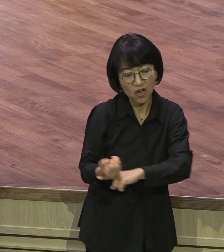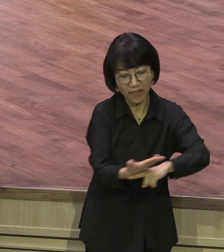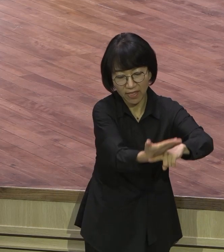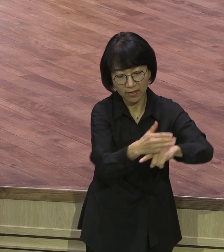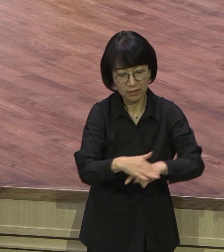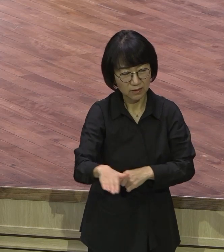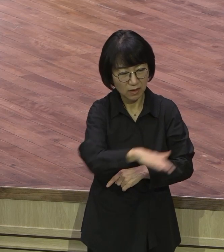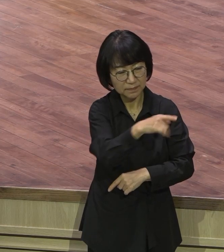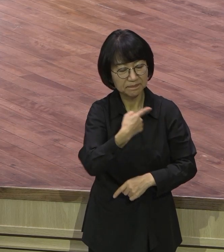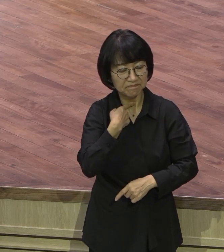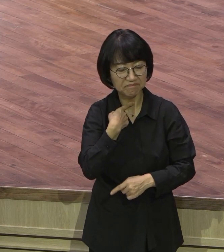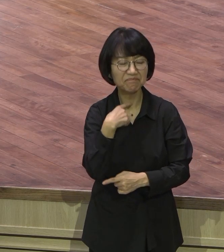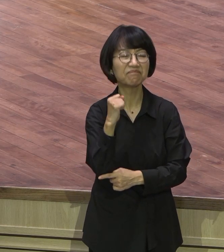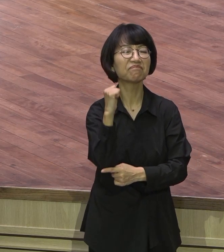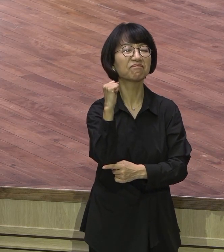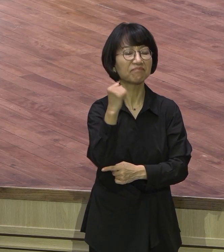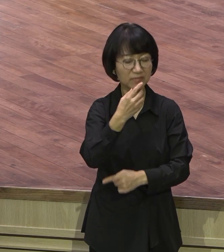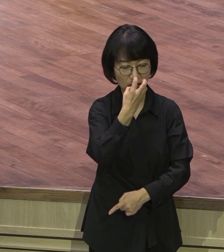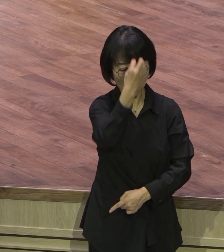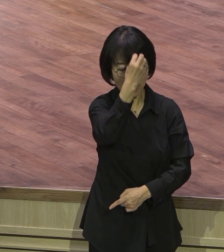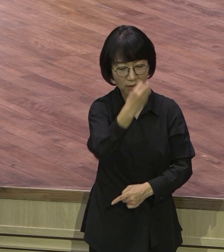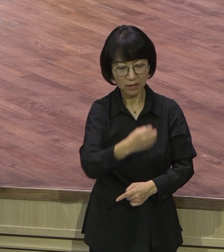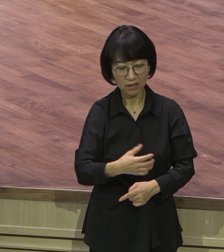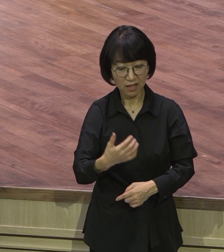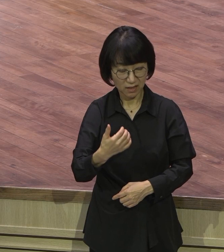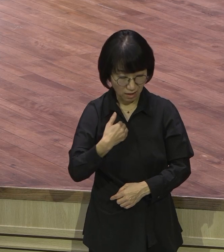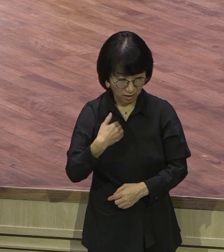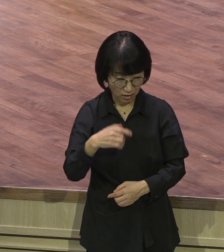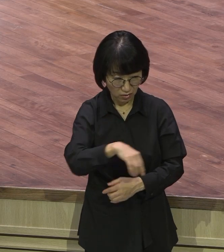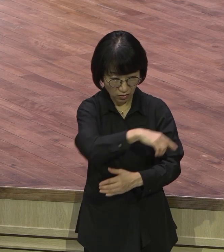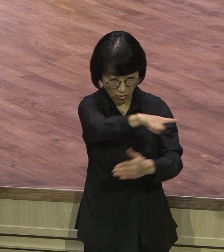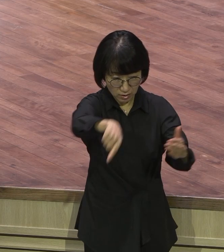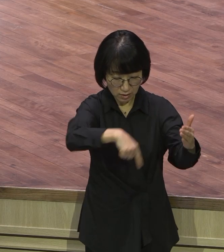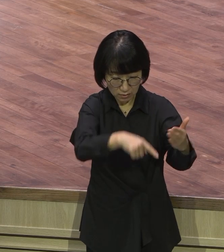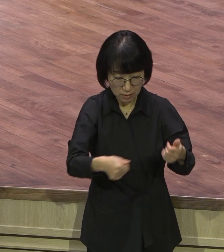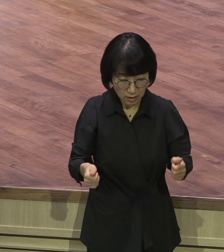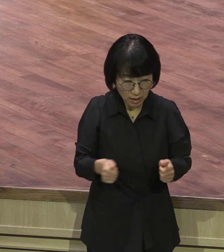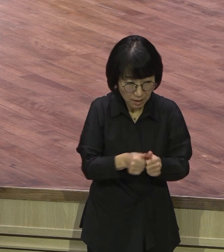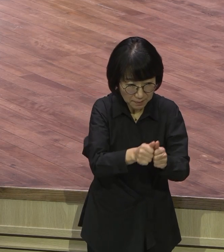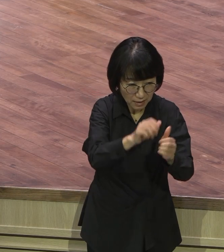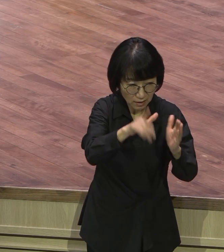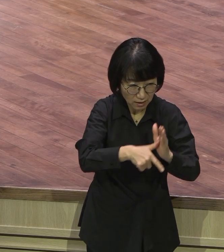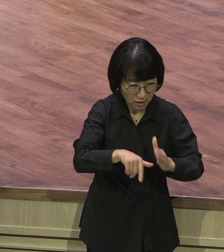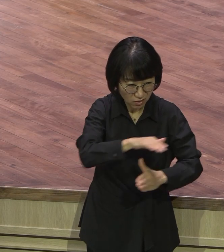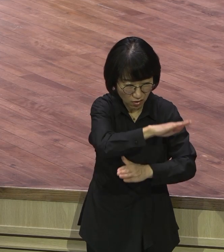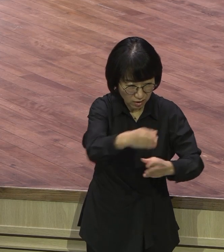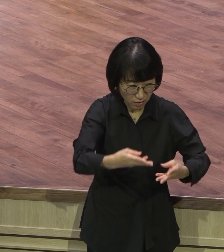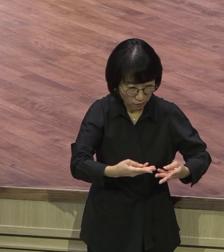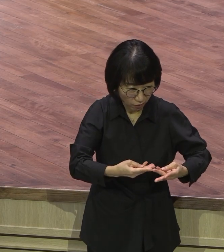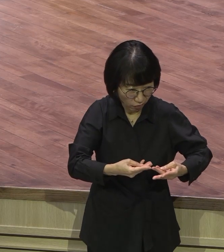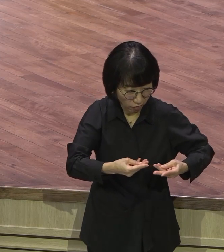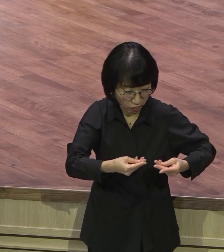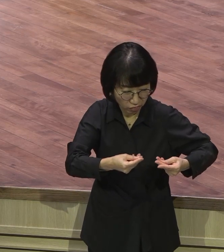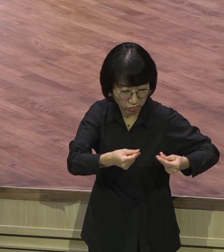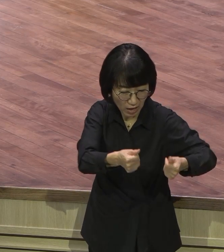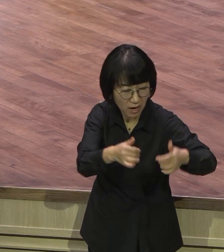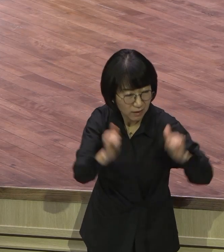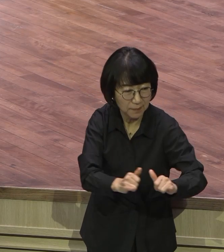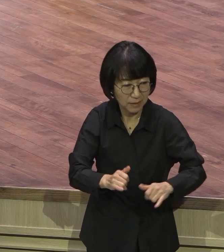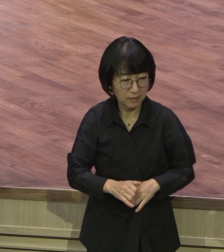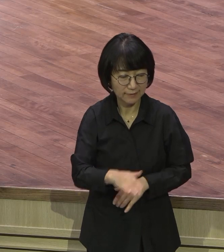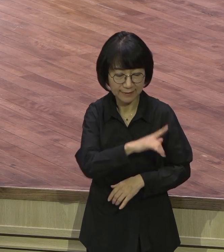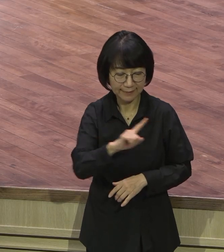너희는 목이 고든 백성인 적 내가 한순간이라도 너희 가운데서 이르면 너희를 진멸하리니 너희는 장신구를